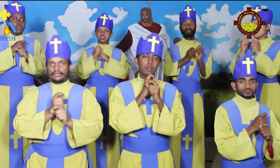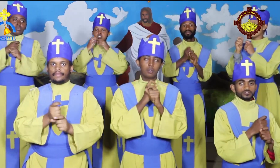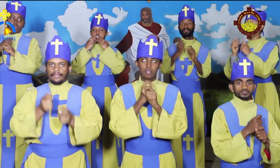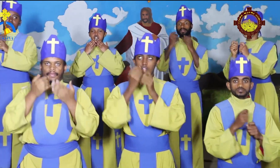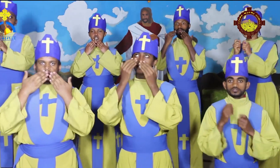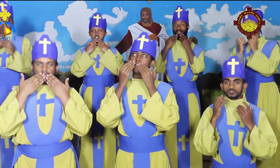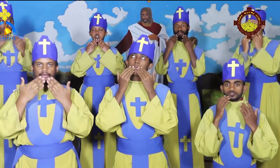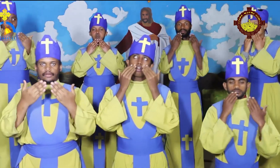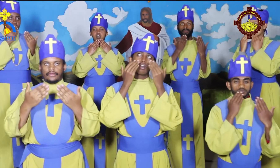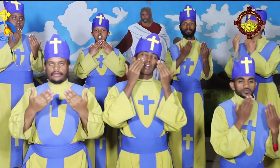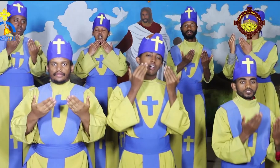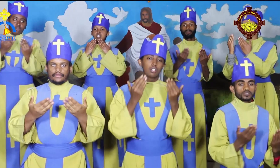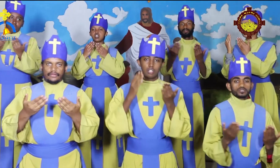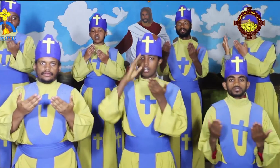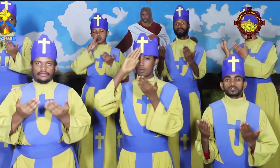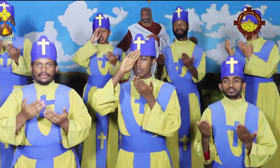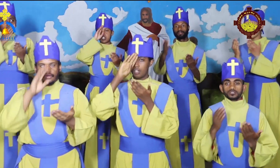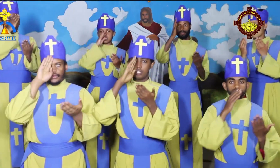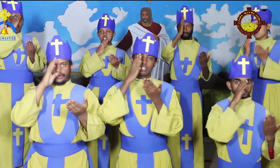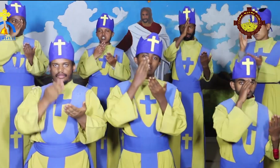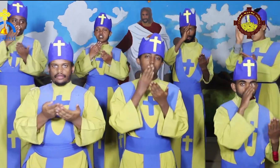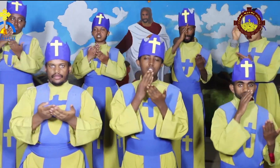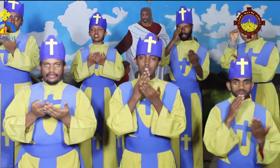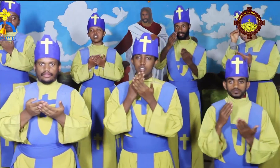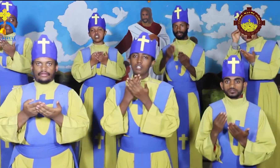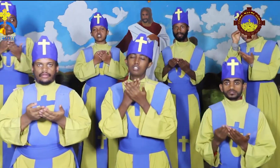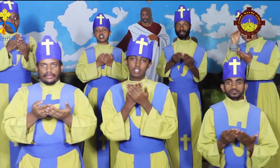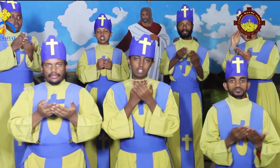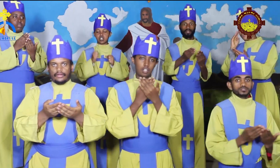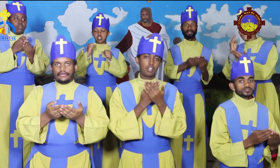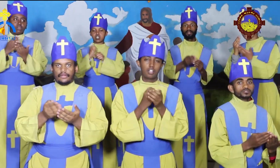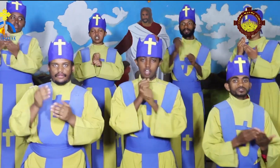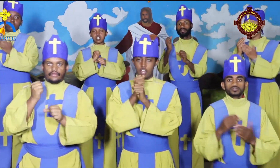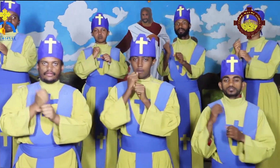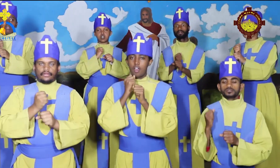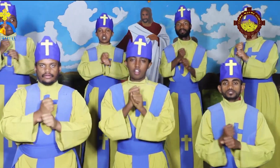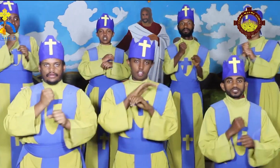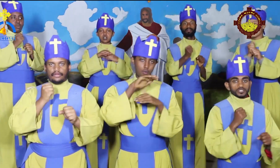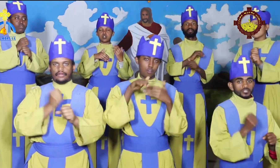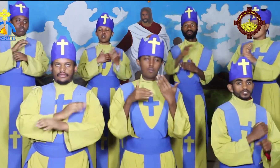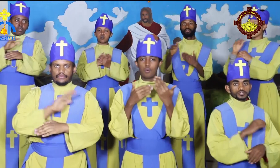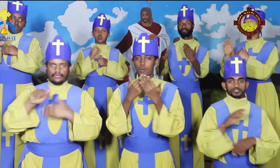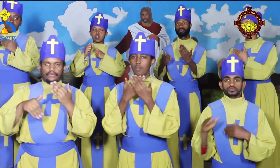ዓለም ስብሐት ለወልድ ለገባሬ ኩሉ